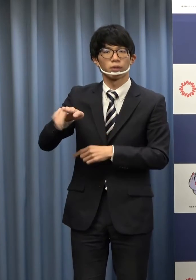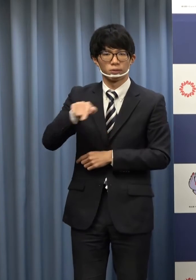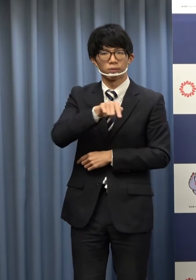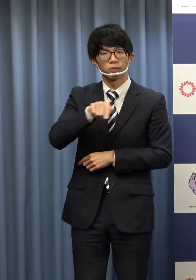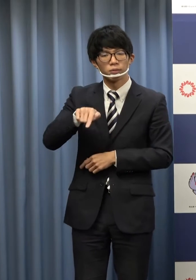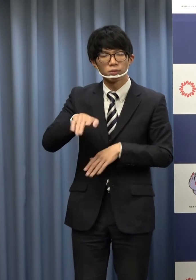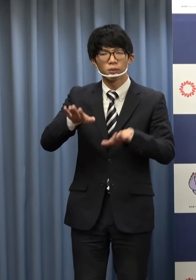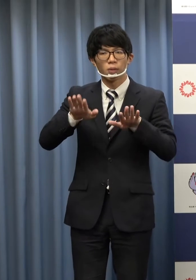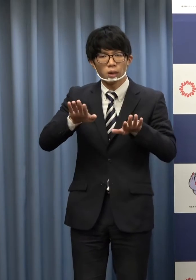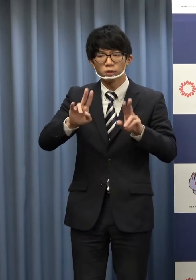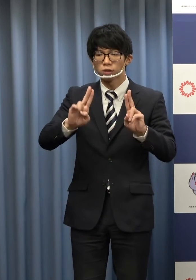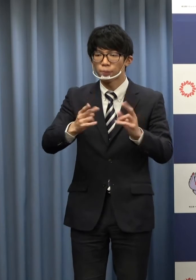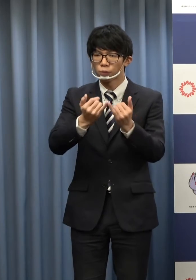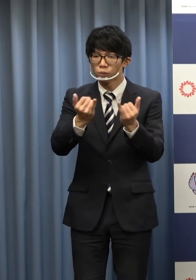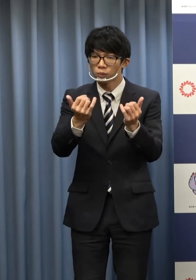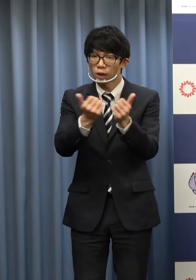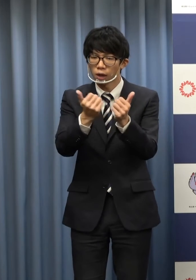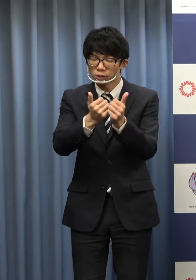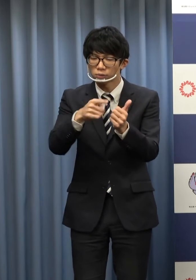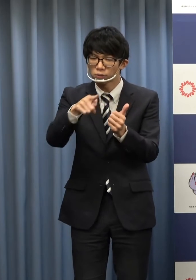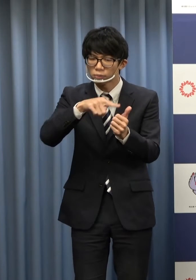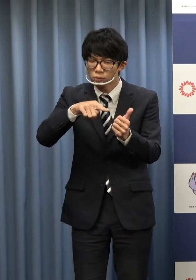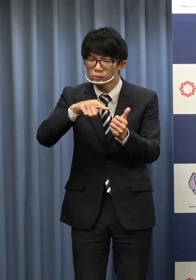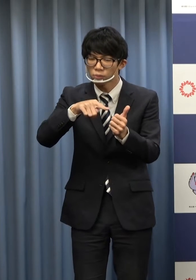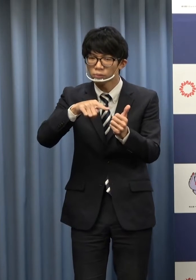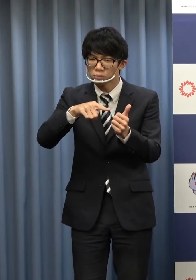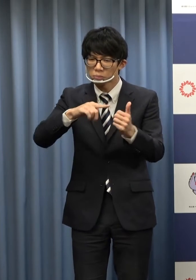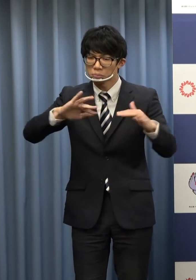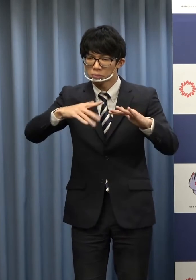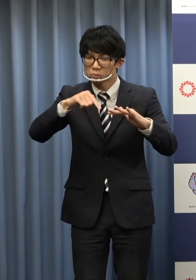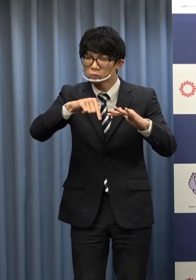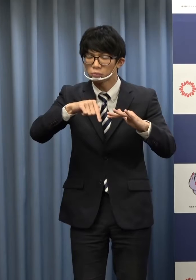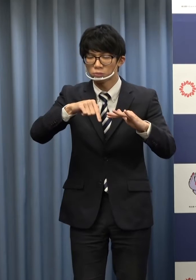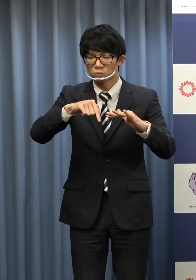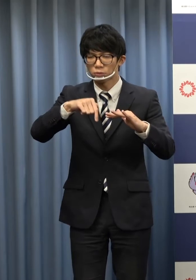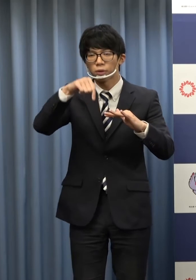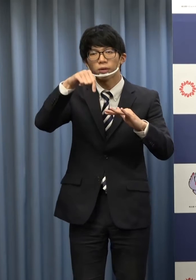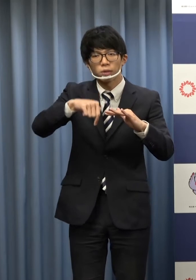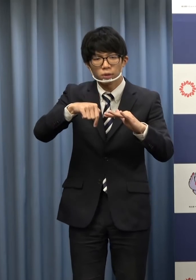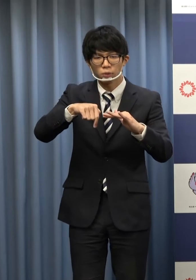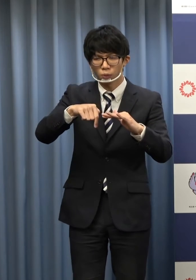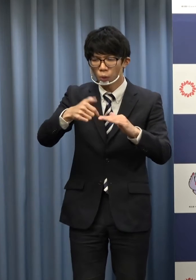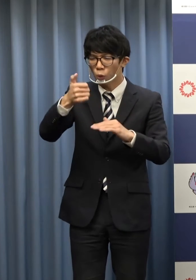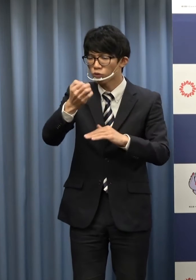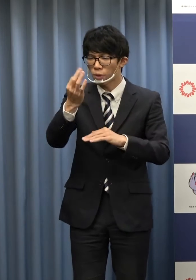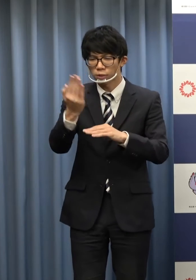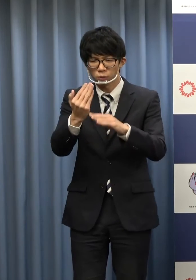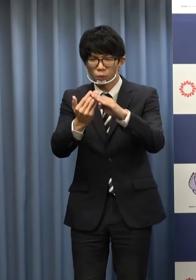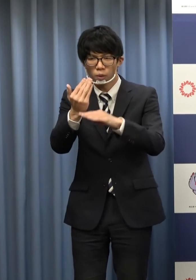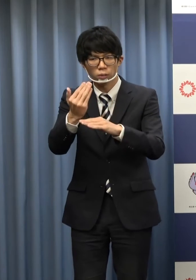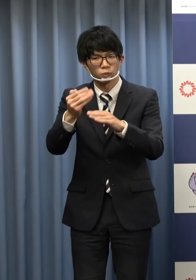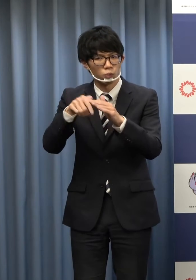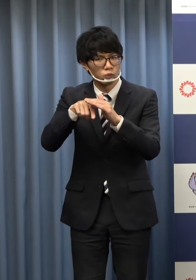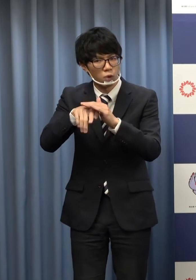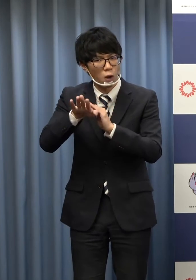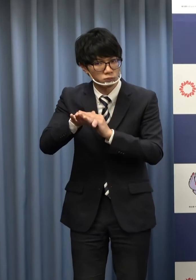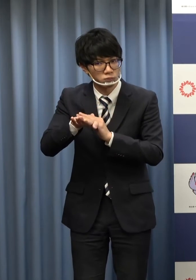本日の専門家の意見も踏まえて知事としてどのように原因としてどういうことがあるのか教えてください。 ま